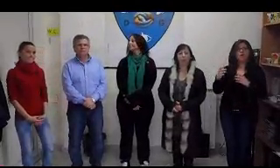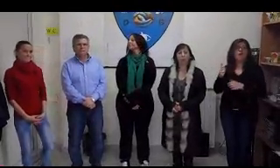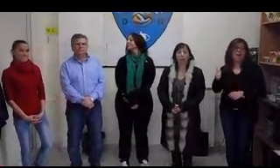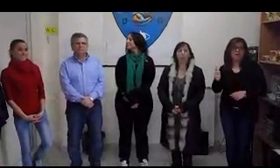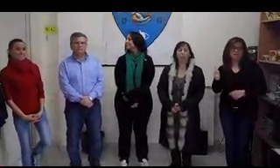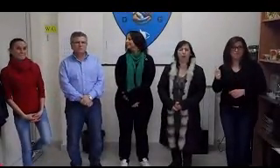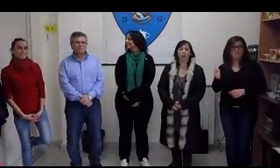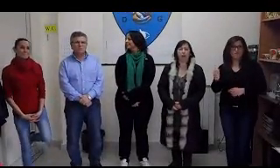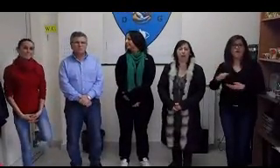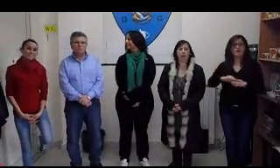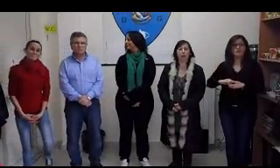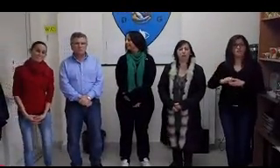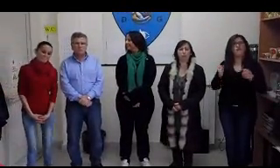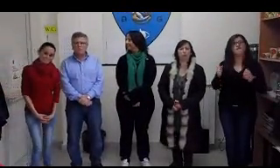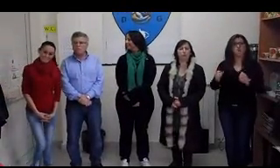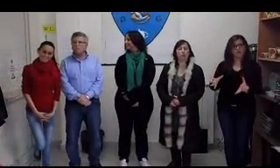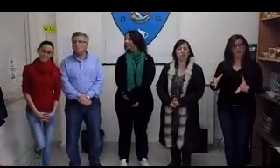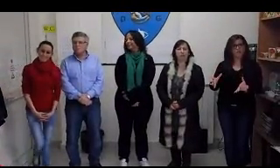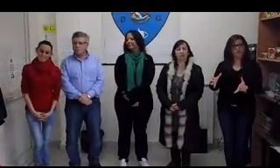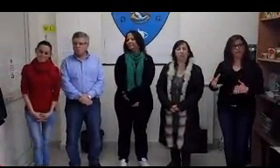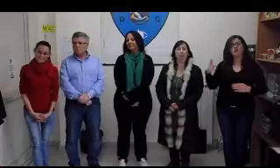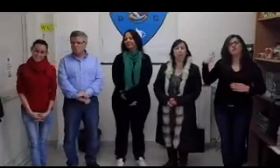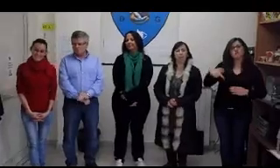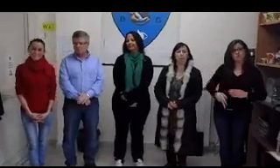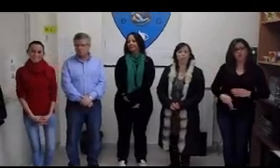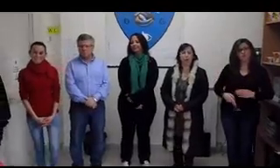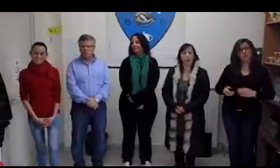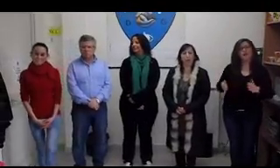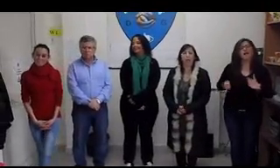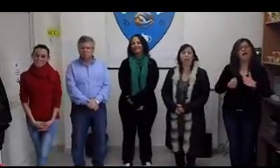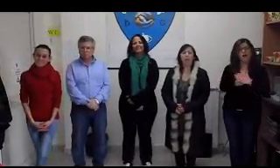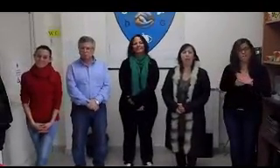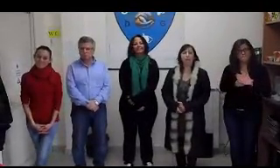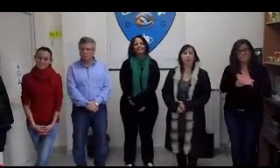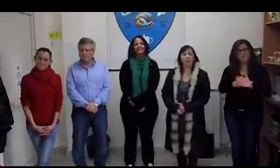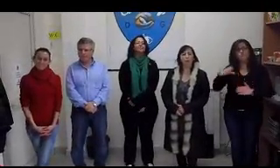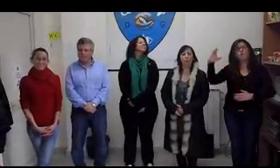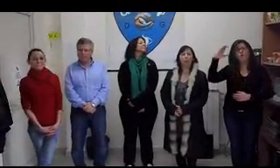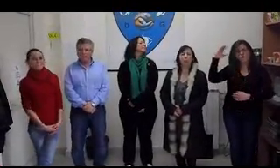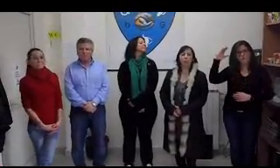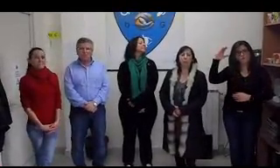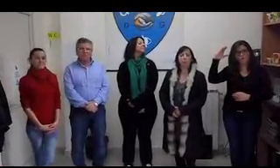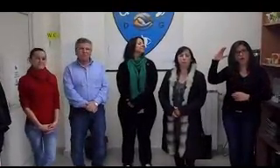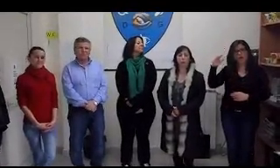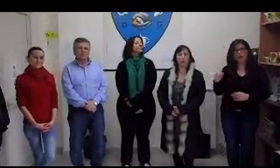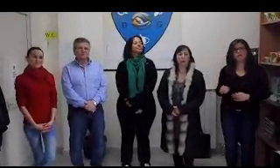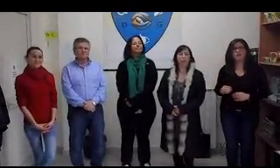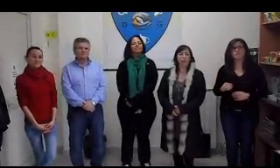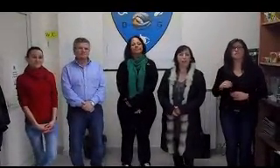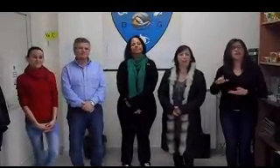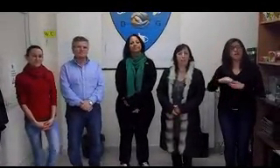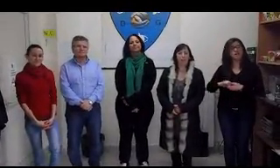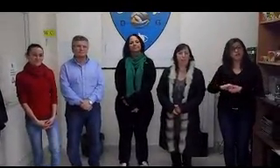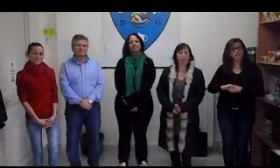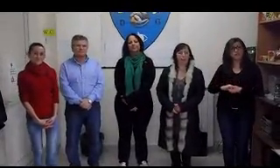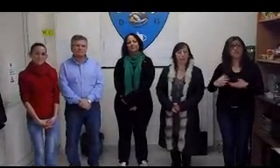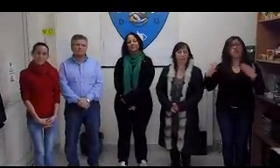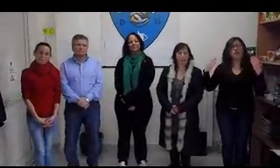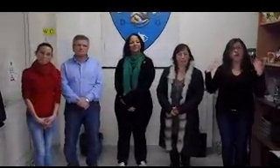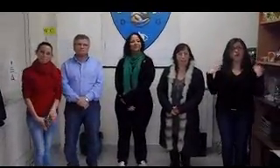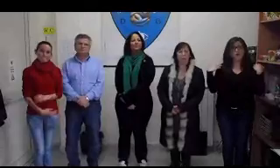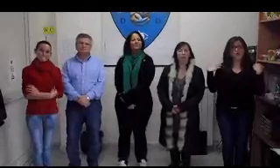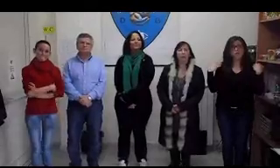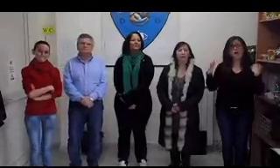di volontariato socio-assistenziale culturale e si occupa di minori, di disabili e